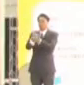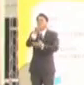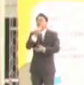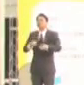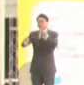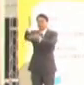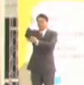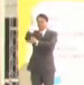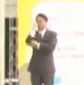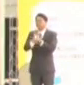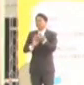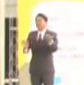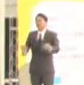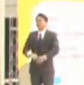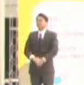부탁드리겠습니다.